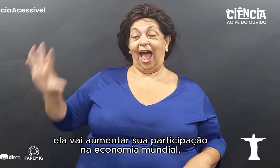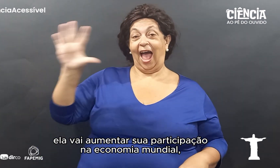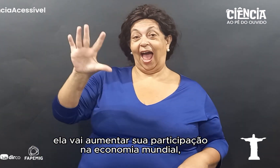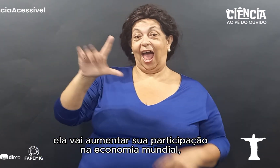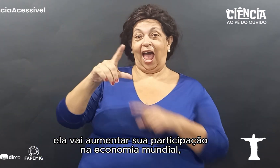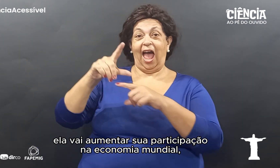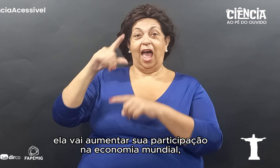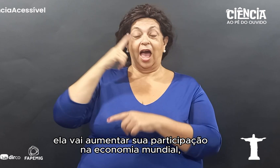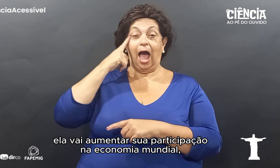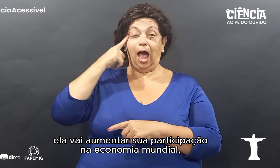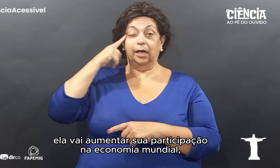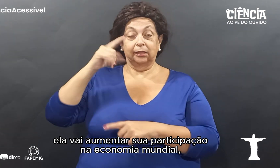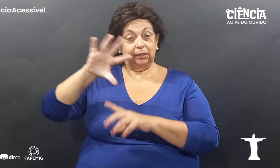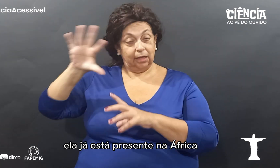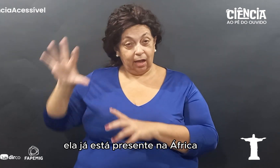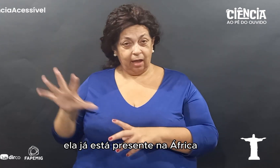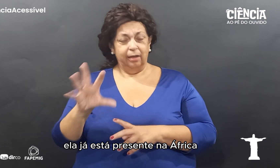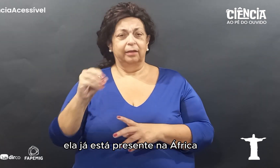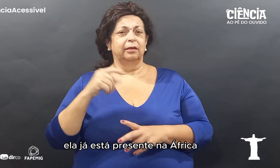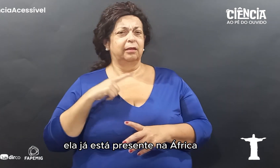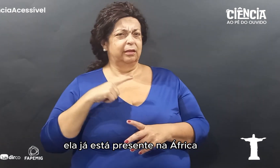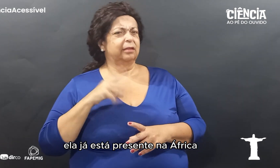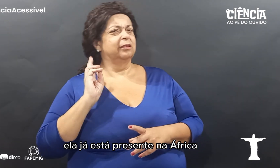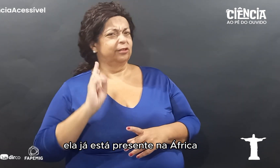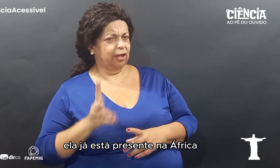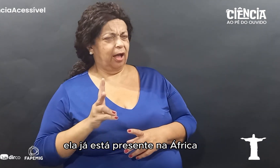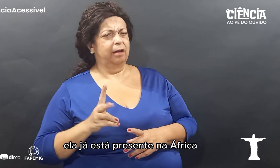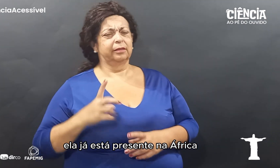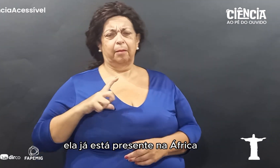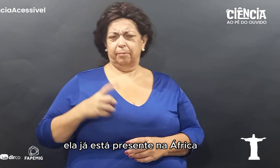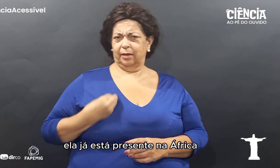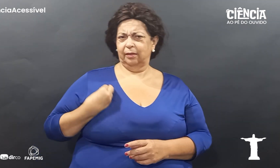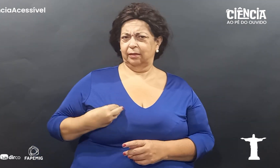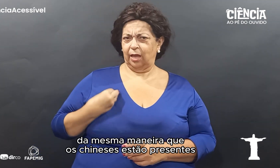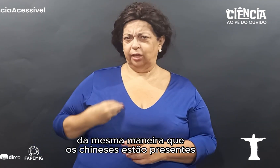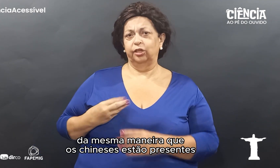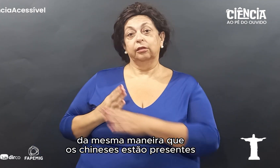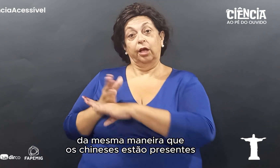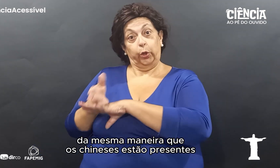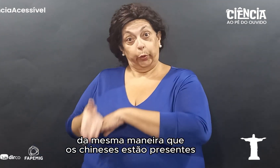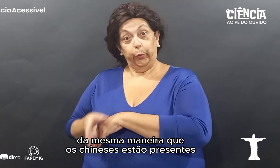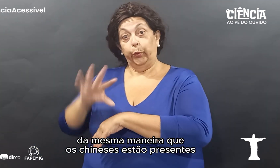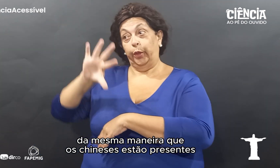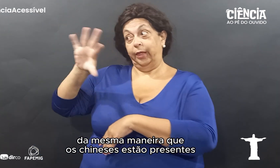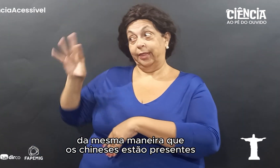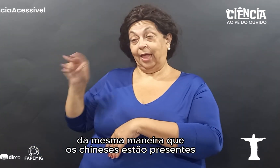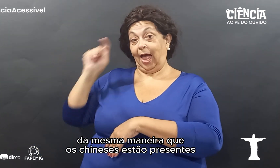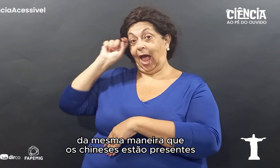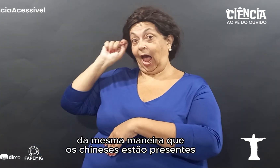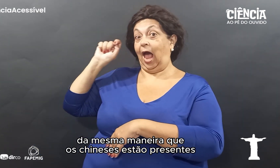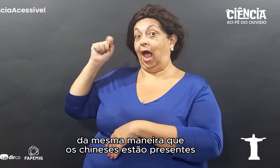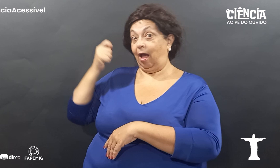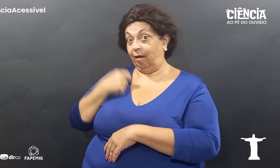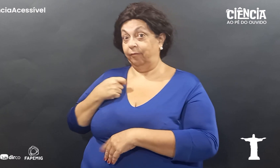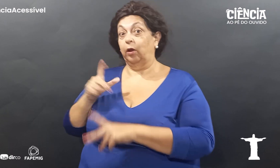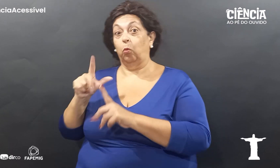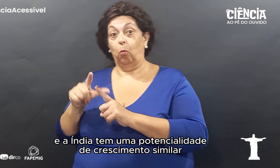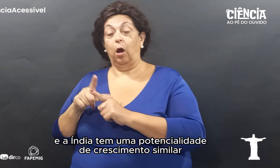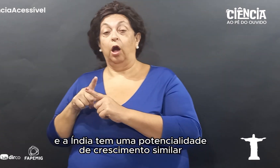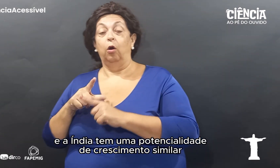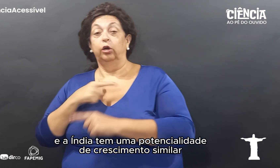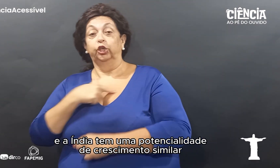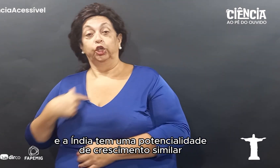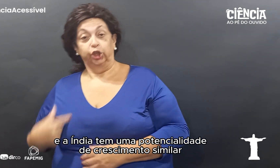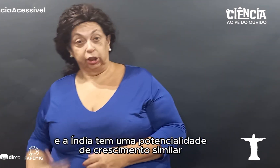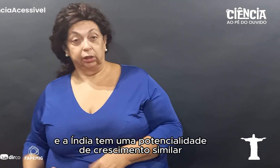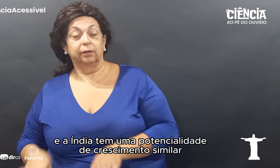aumentar a sua participação na economia mundial, ela já está presente na África da mesma maneira que os chineses estão presentes, e